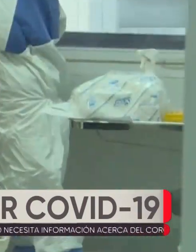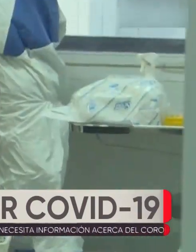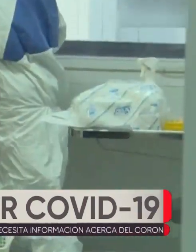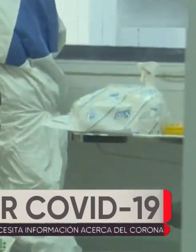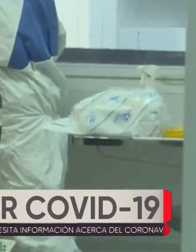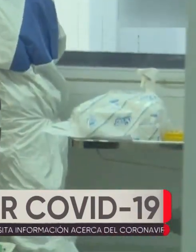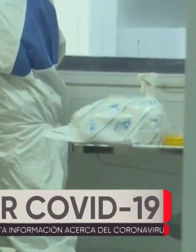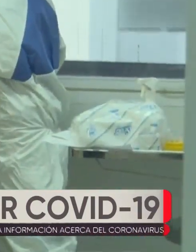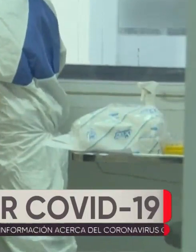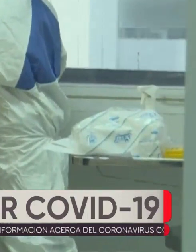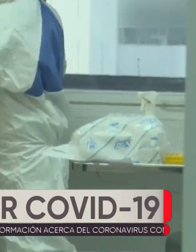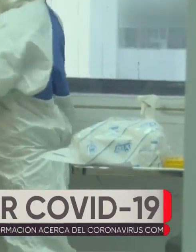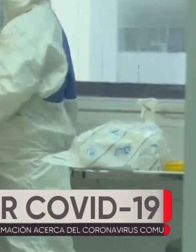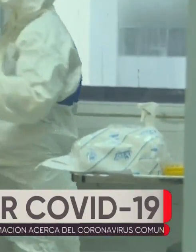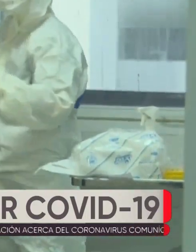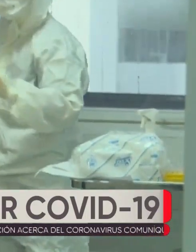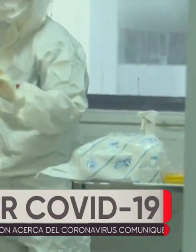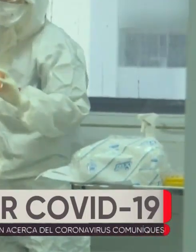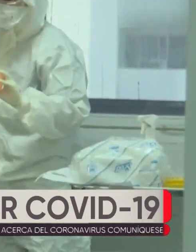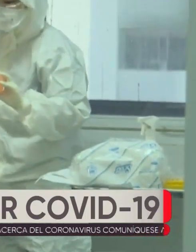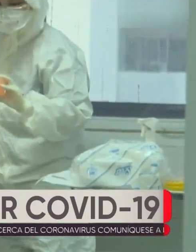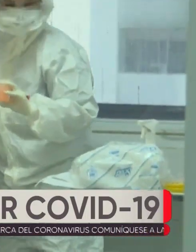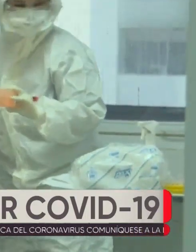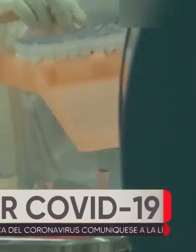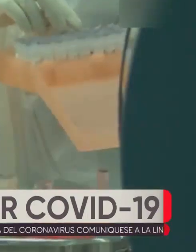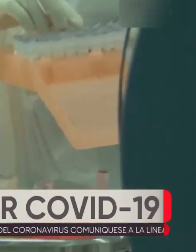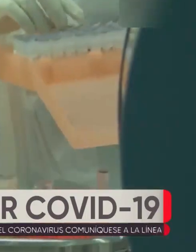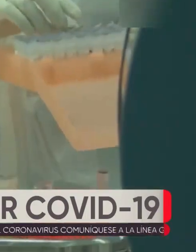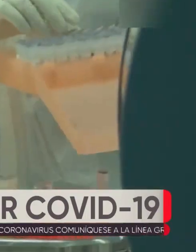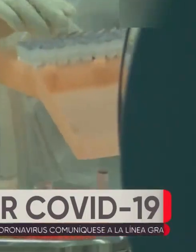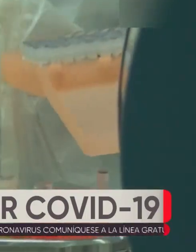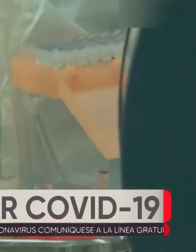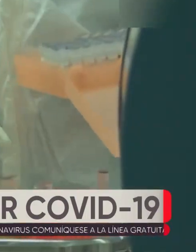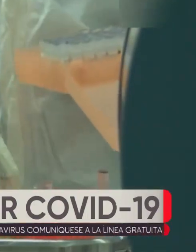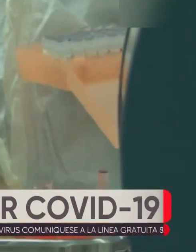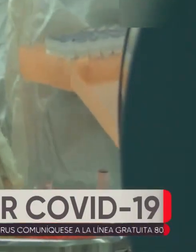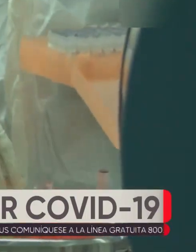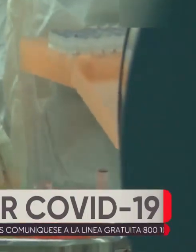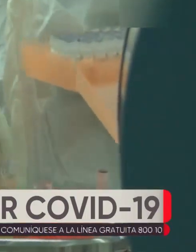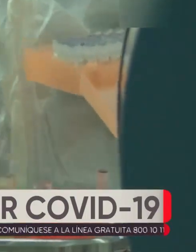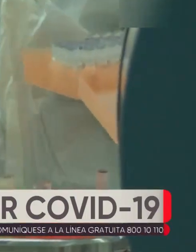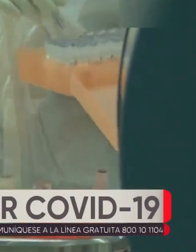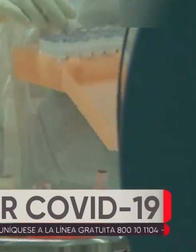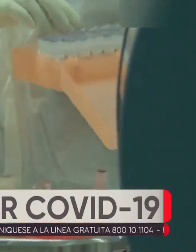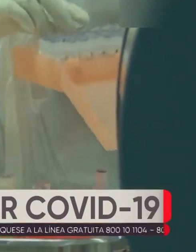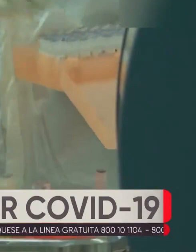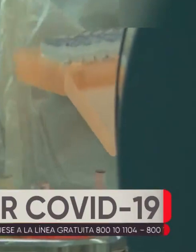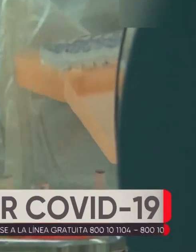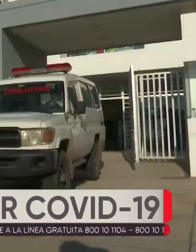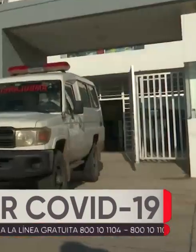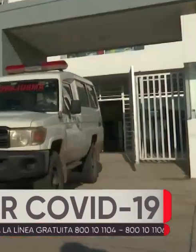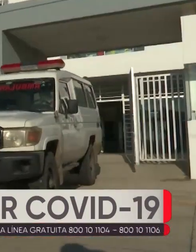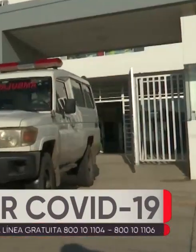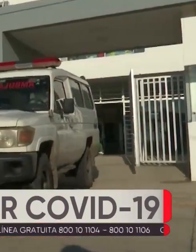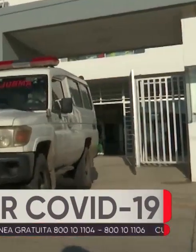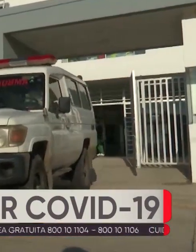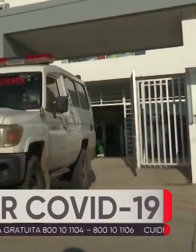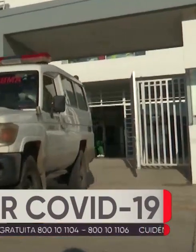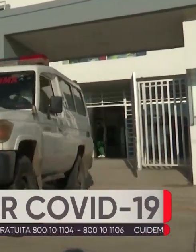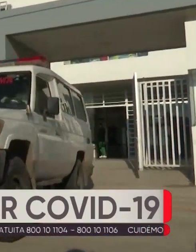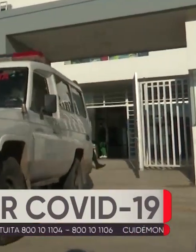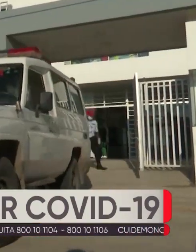34.256 recuperados. Esta distribución municipal de casos confirmados lleva a Santa Cruz de la